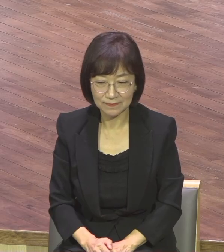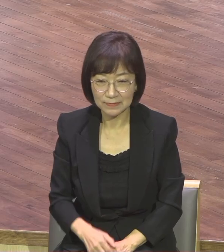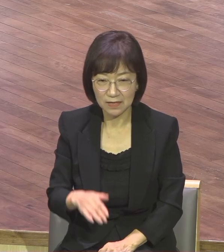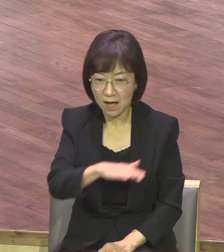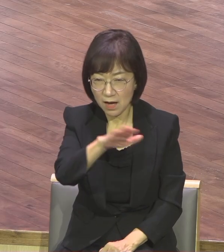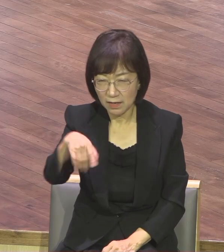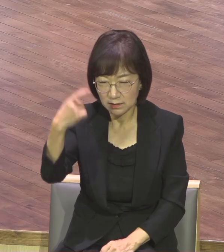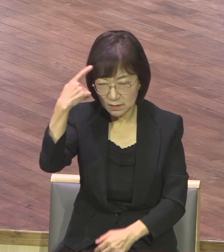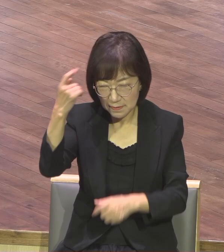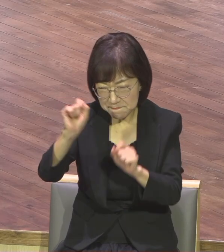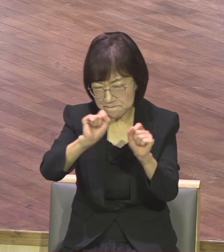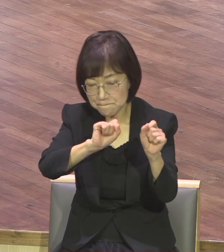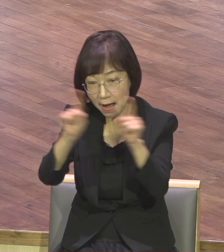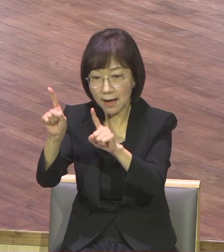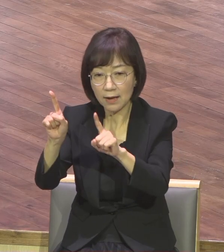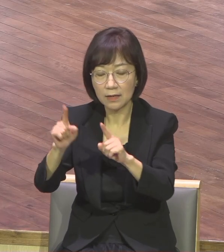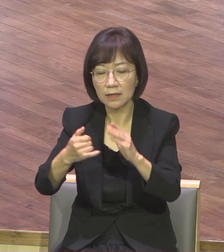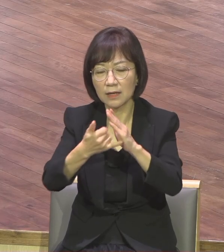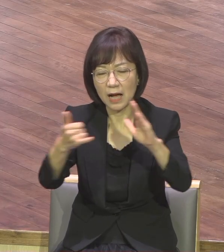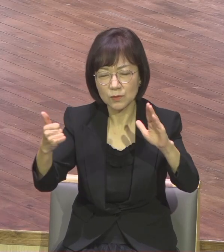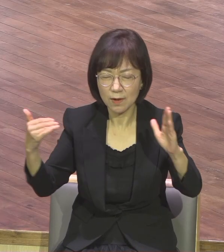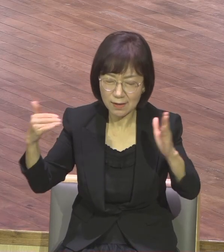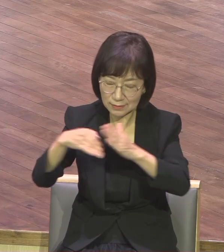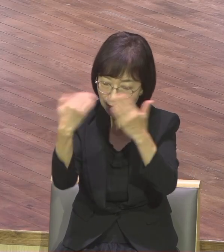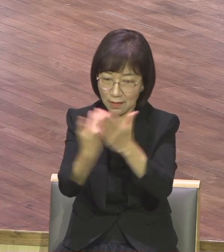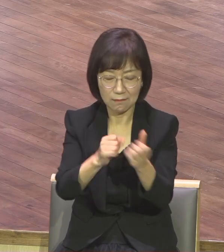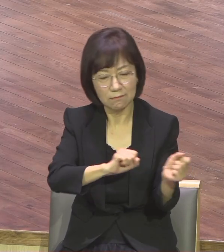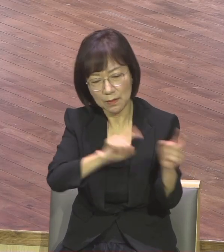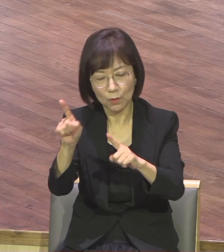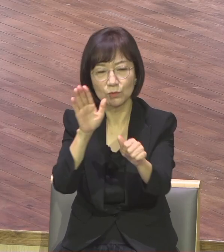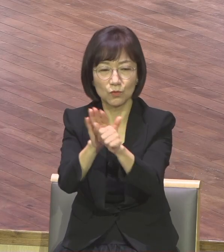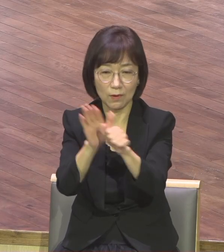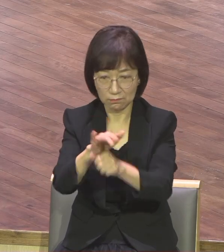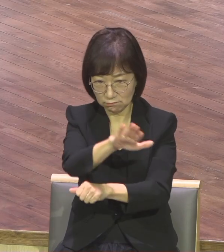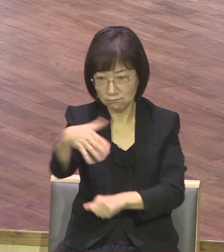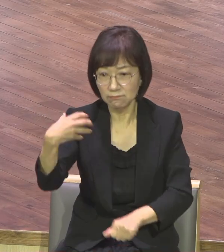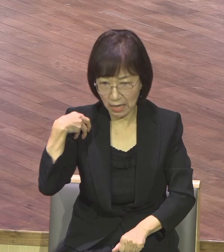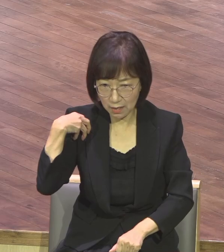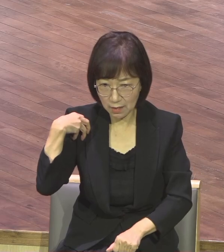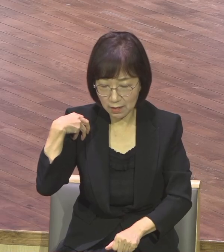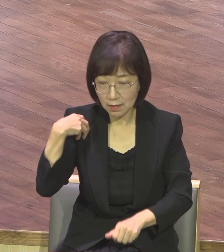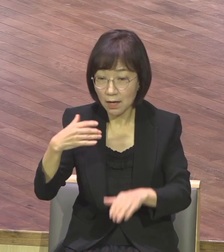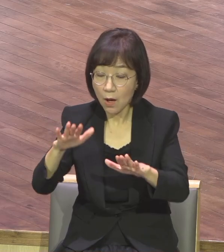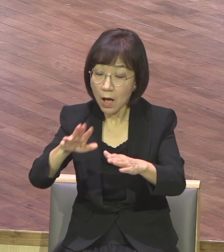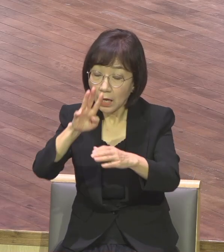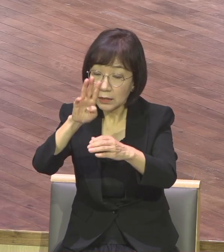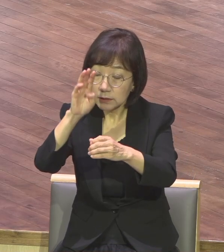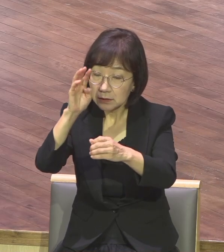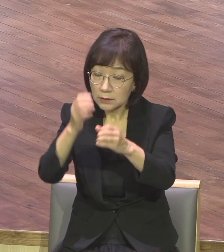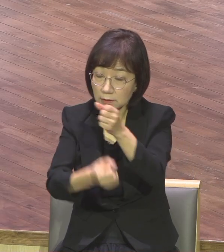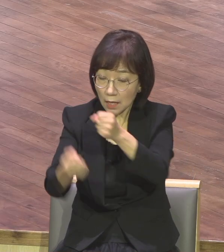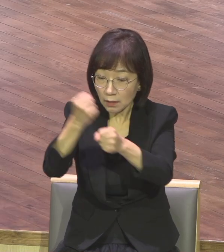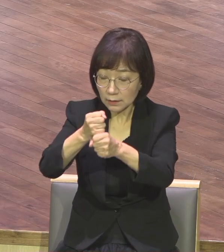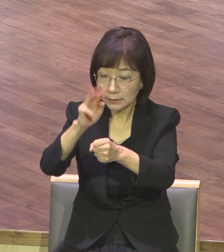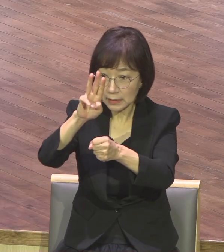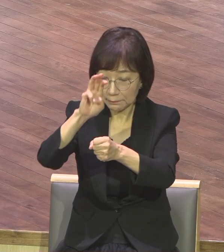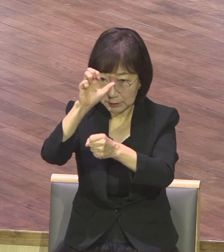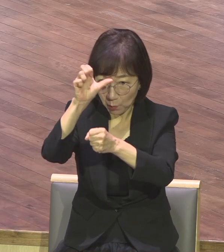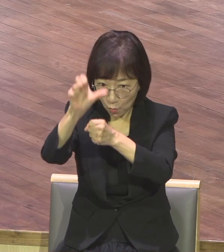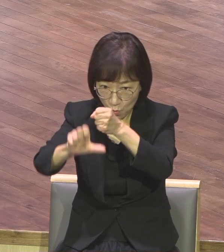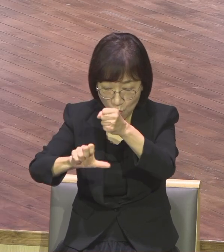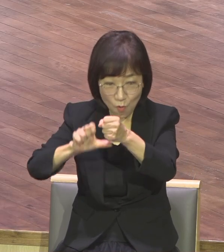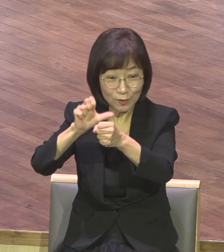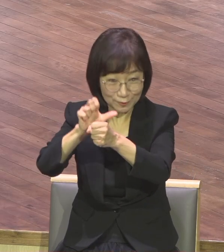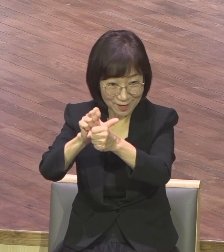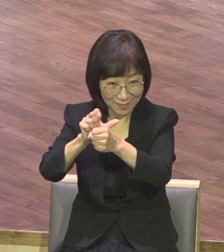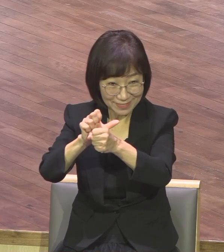망한다니까, 이런 하나 때문에. 영계 모든 성도들 창립 35주년과 본당 헌당을 맞이하면서 지속적으로